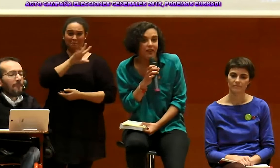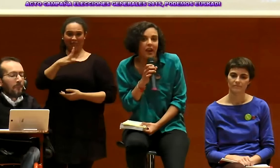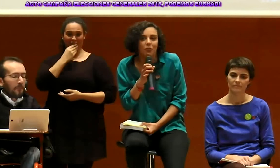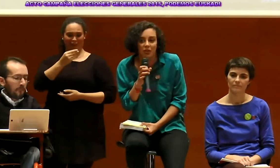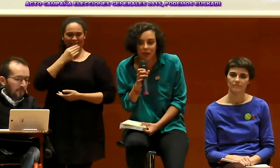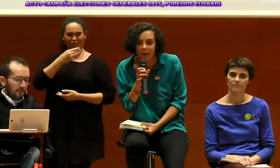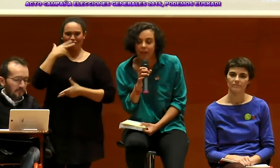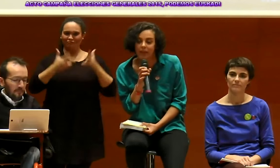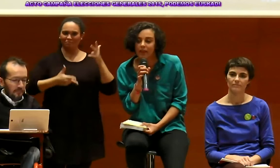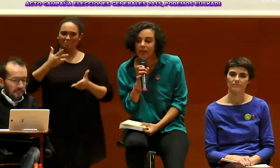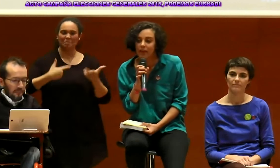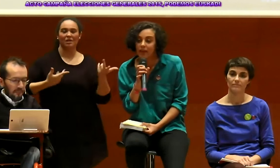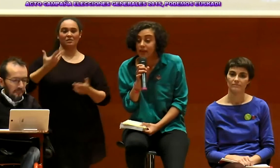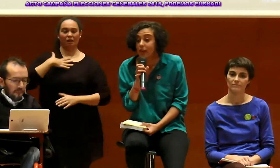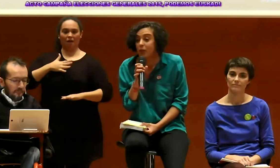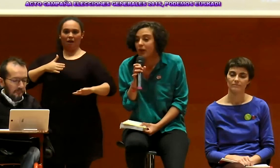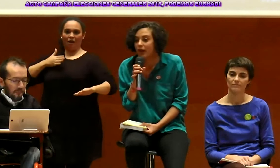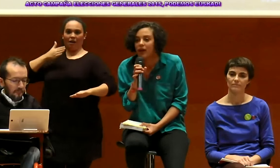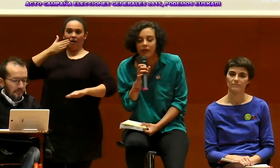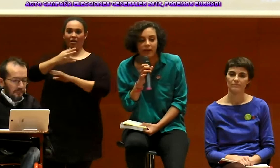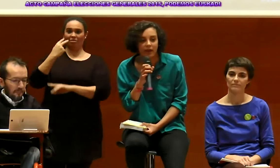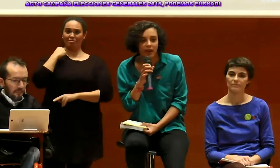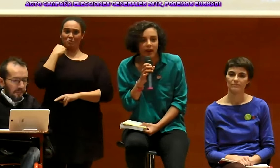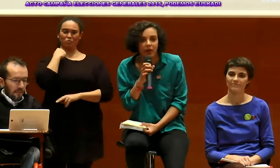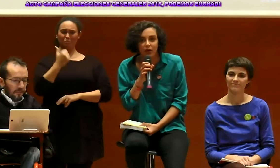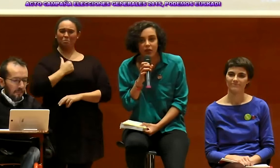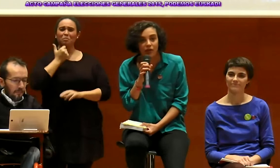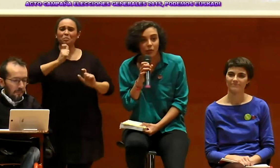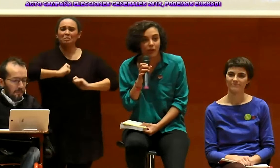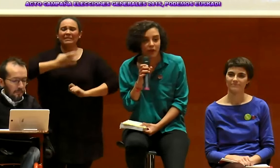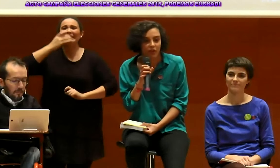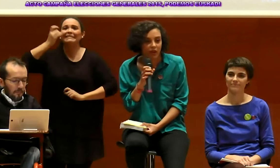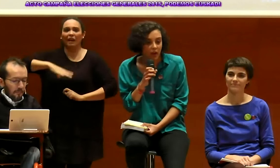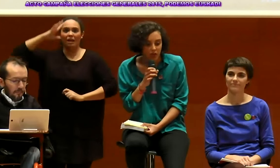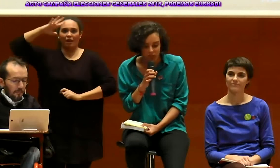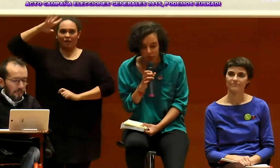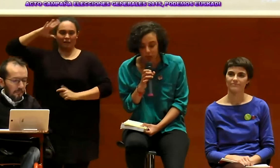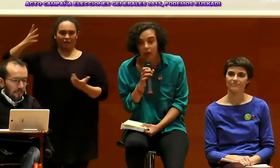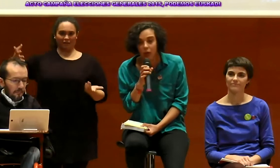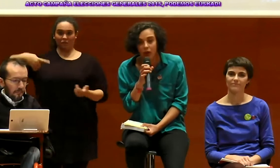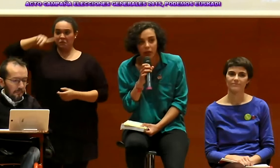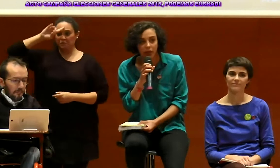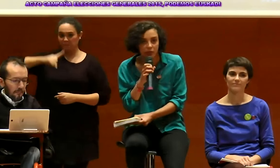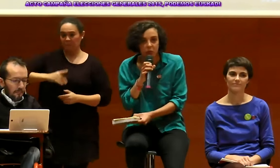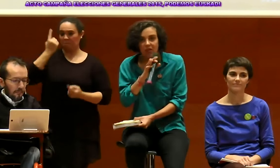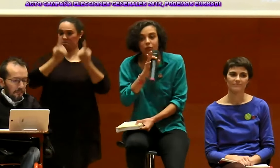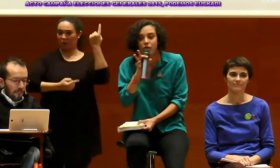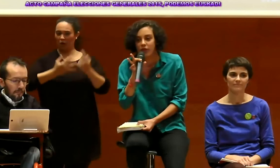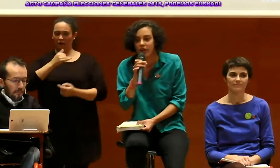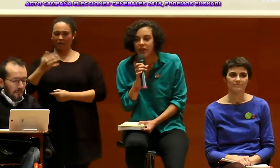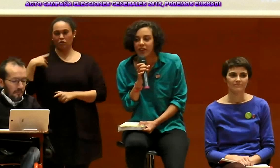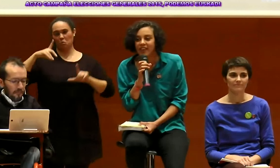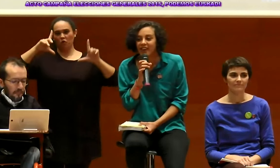iba a tener la posibilidad de ser diputada, de llegar al Congreso de los Diputados? No sé si os habéis fijado alguna vez en lo que es la